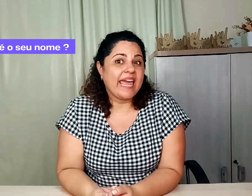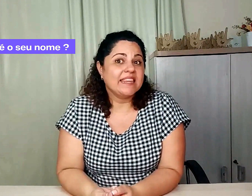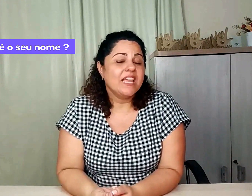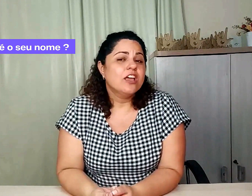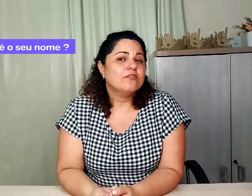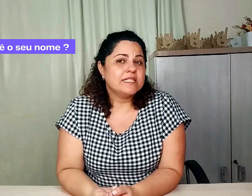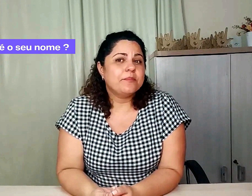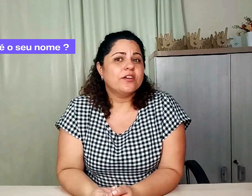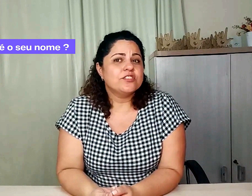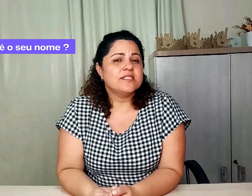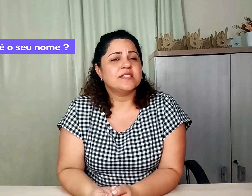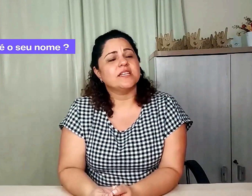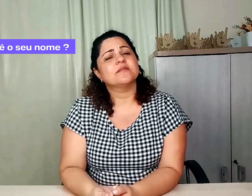completa, você pode dizer: